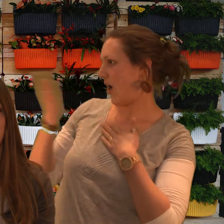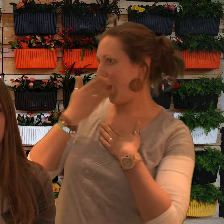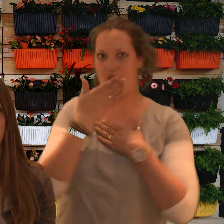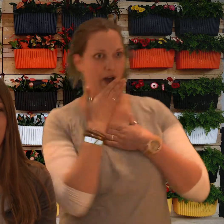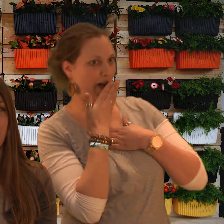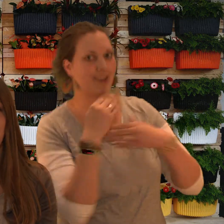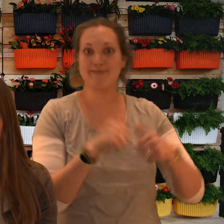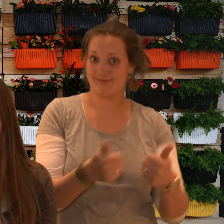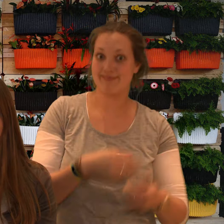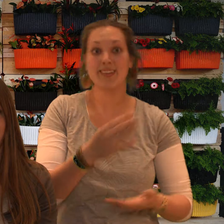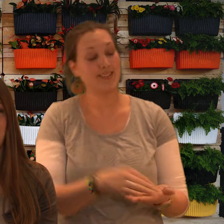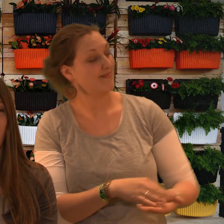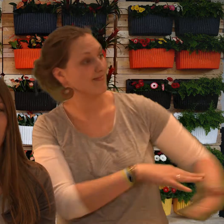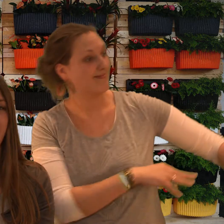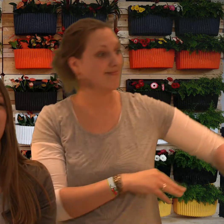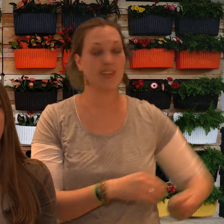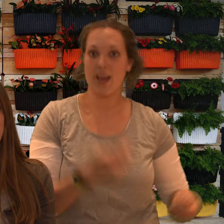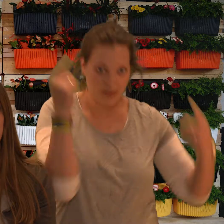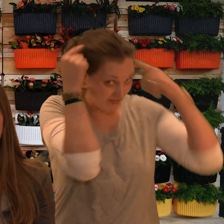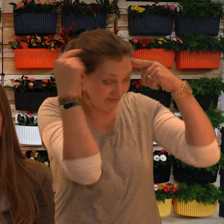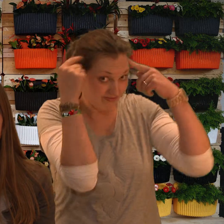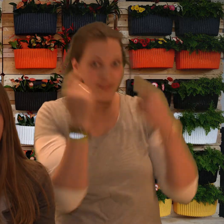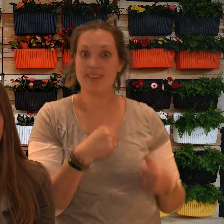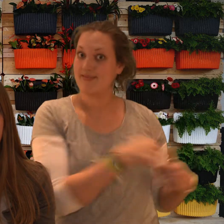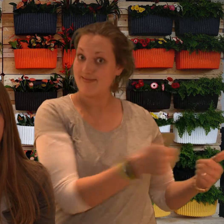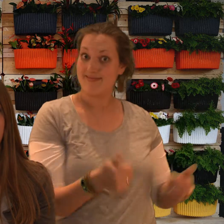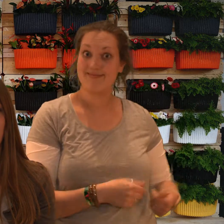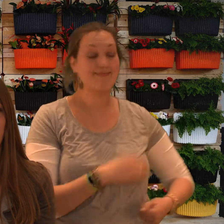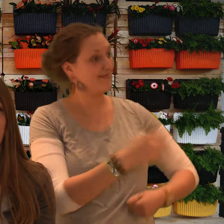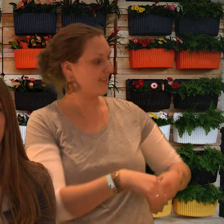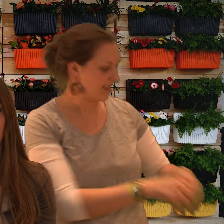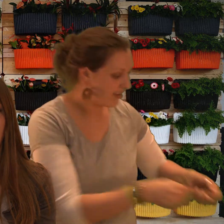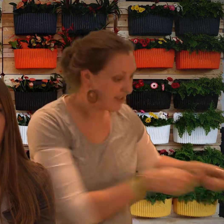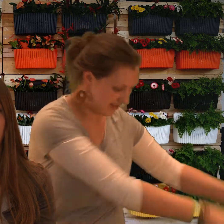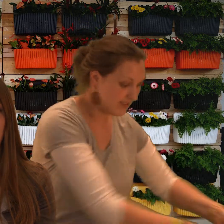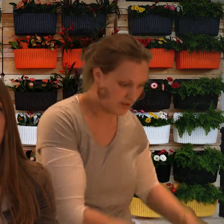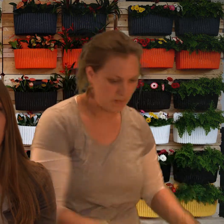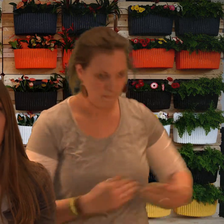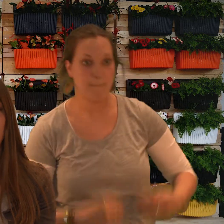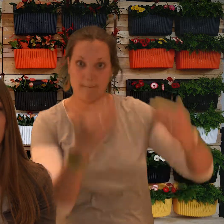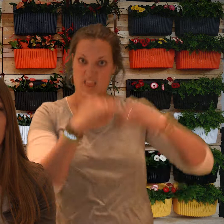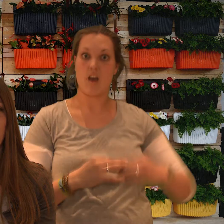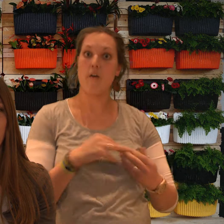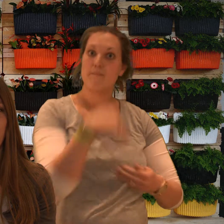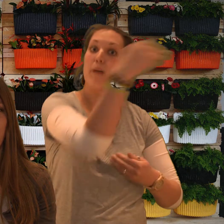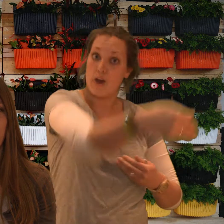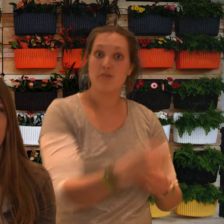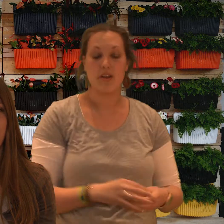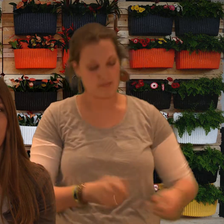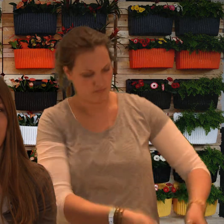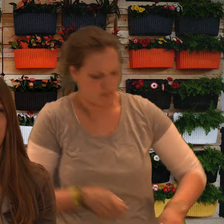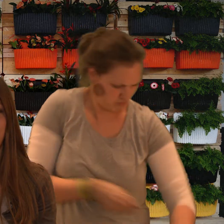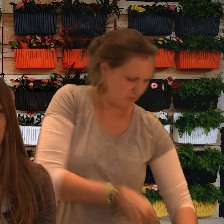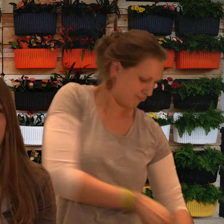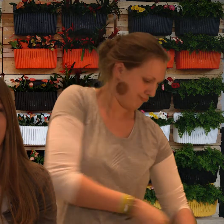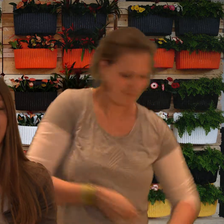trends. Dus heb je het voorjaar al in je bol? Ben je toe aan een nieuw interieur voor binnen of buiten? Of wil je je moestuin op orde brengen